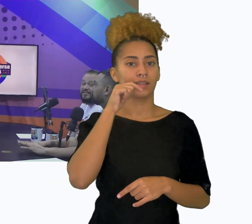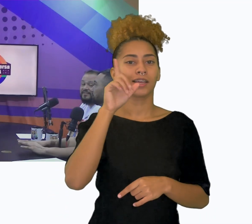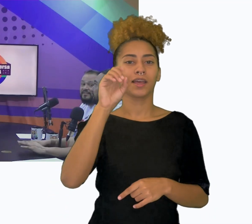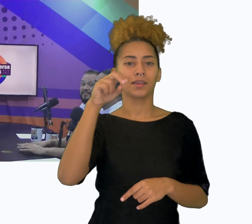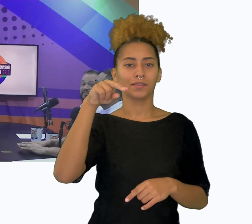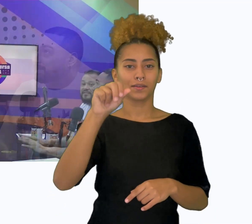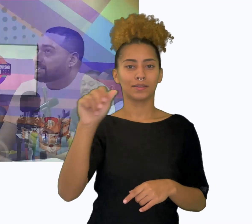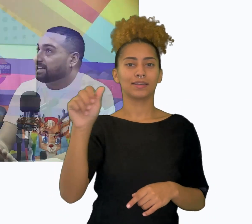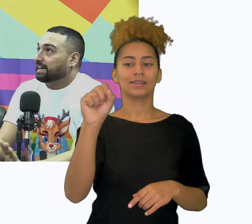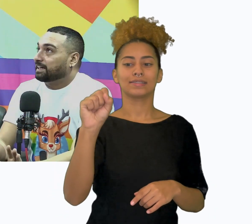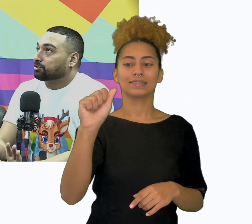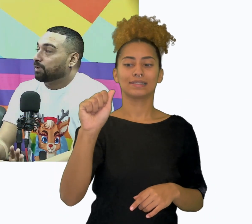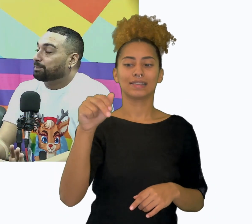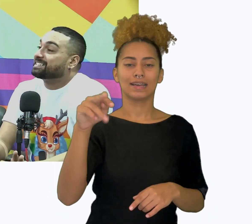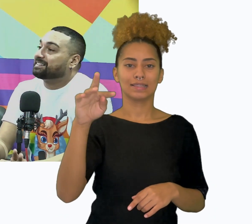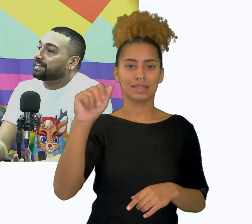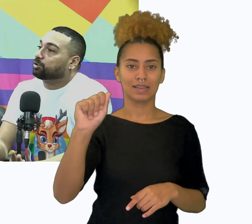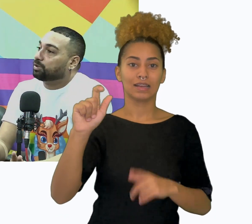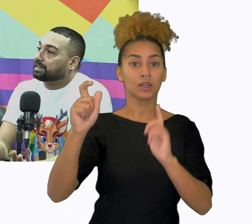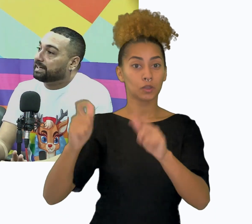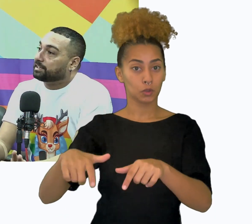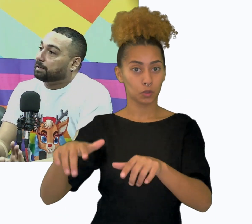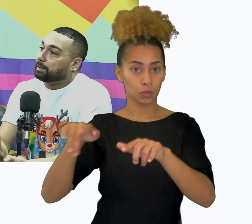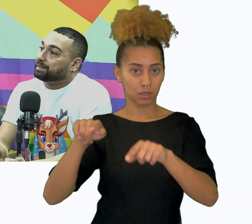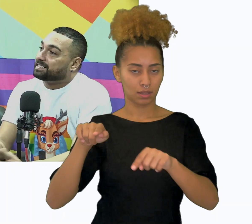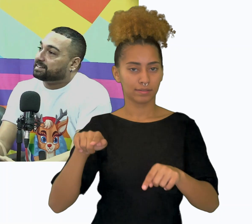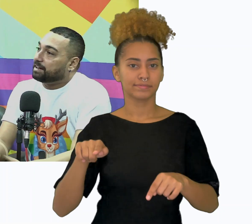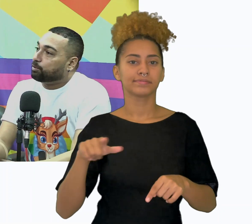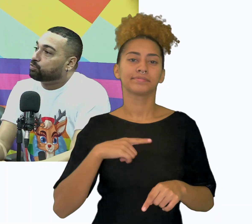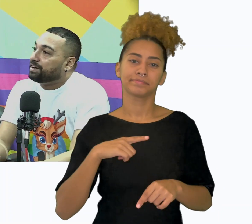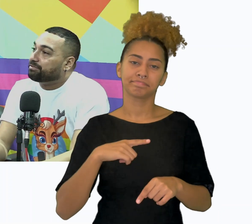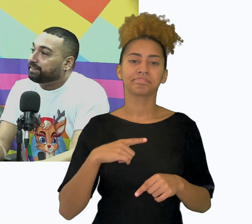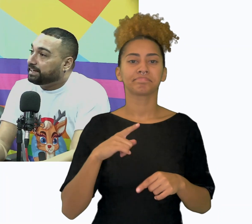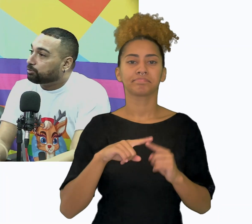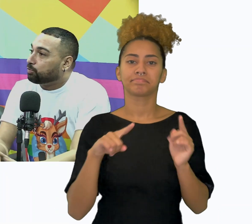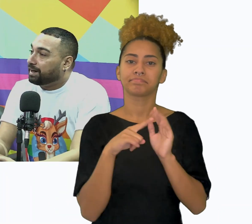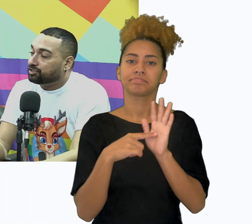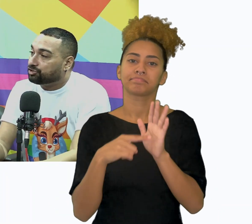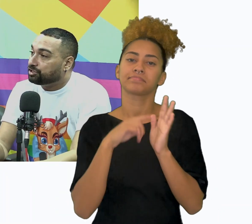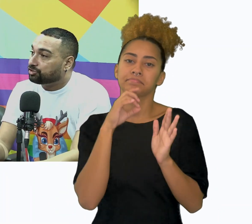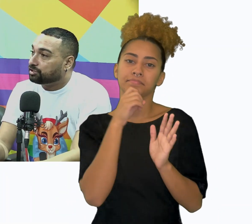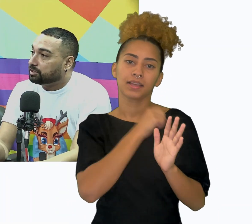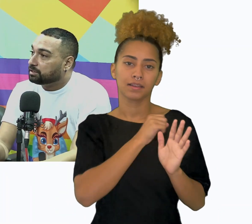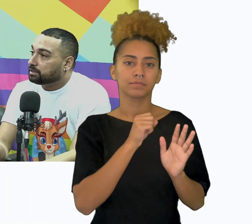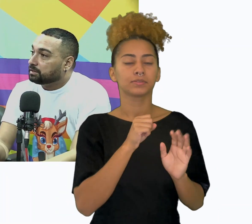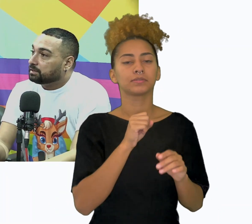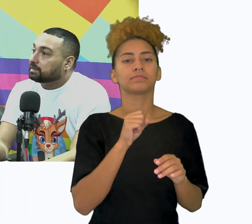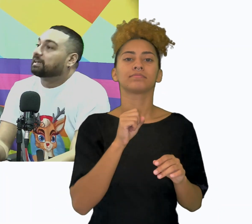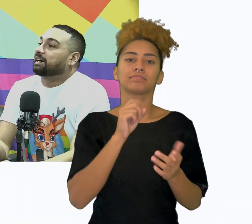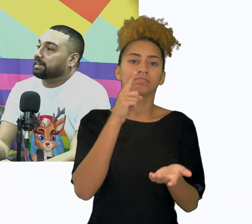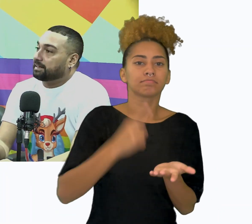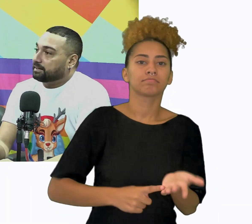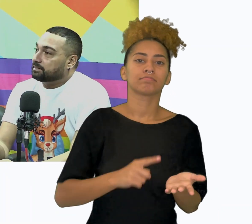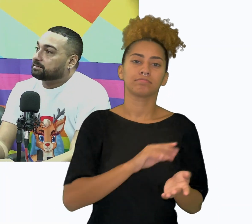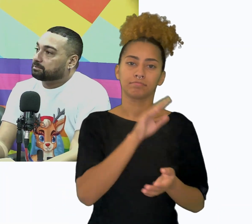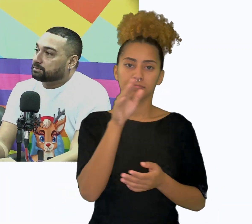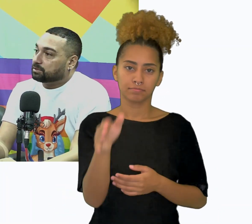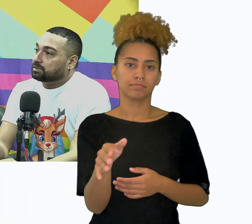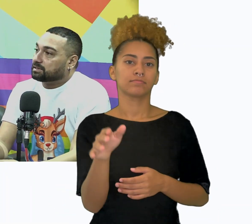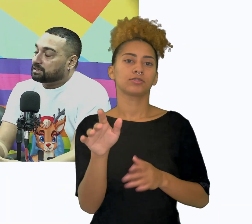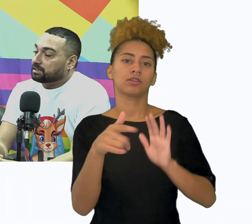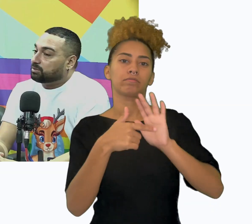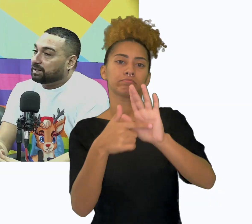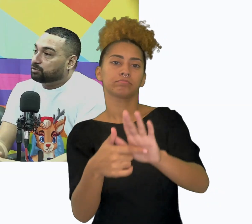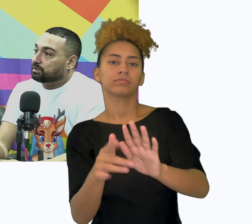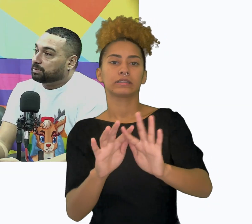tinha também, mas ela era só apresentadora, né? Apresentava algum evento, algum artista. Eram mais pontuais as coisas da Dona Santa, uma coisa né?